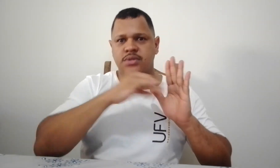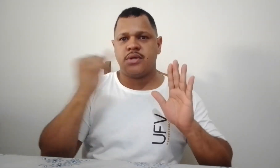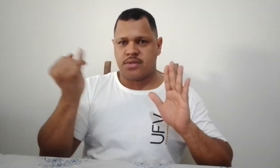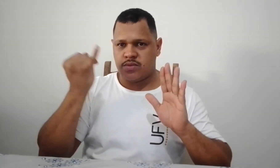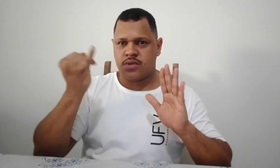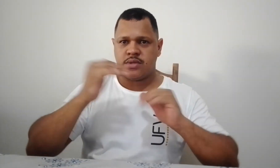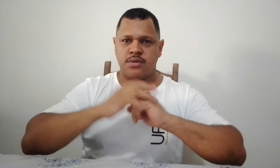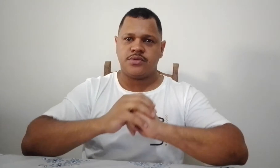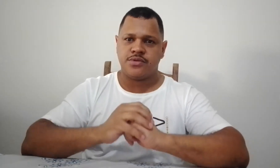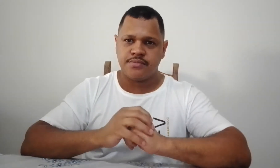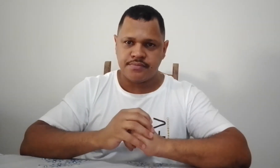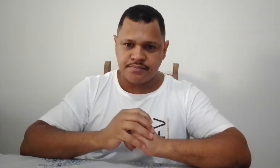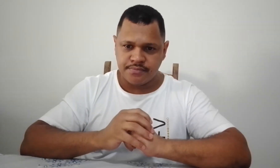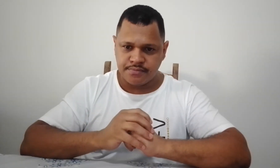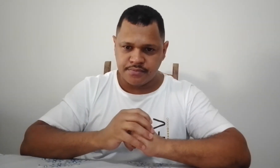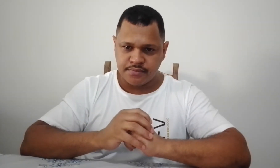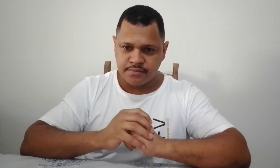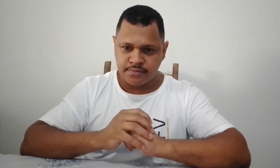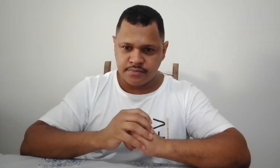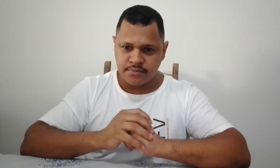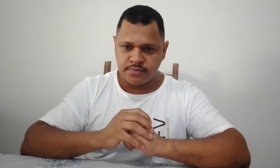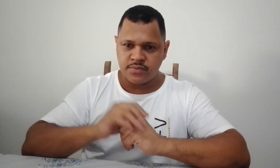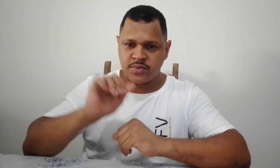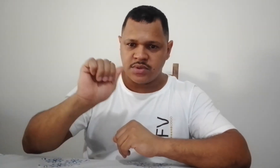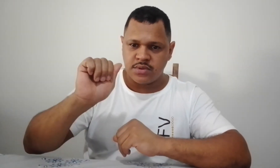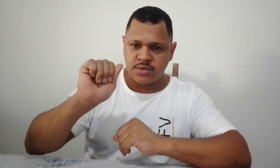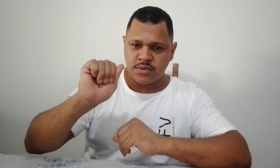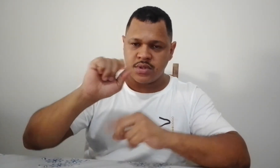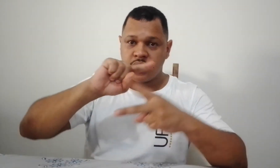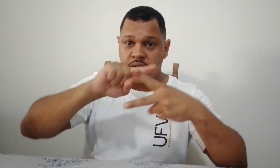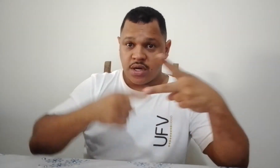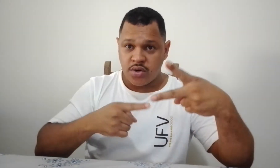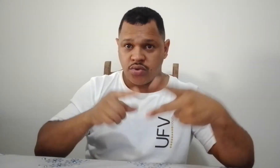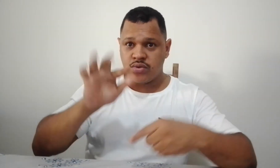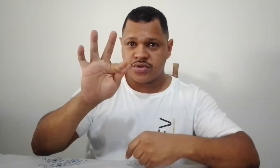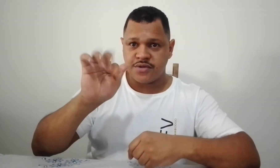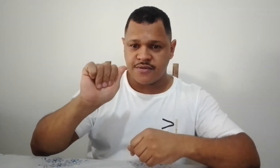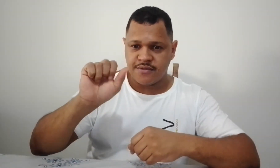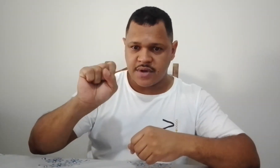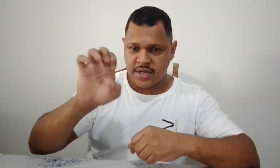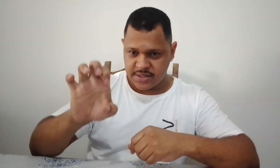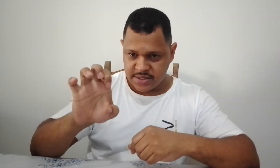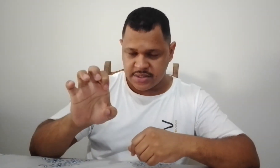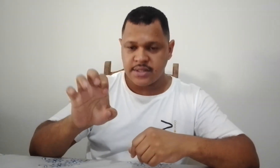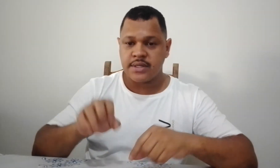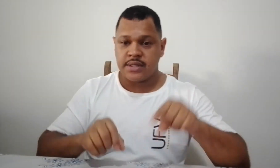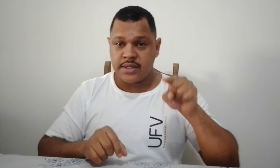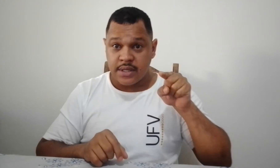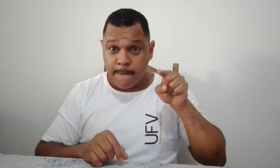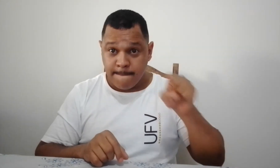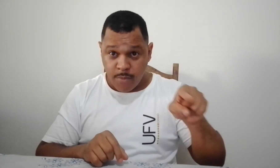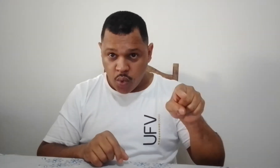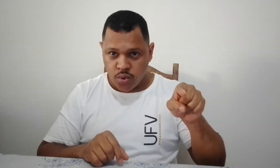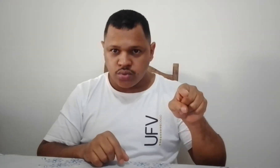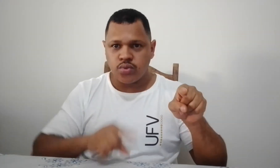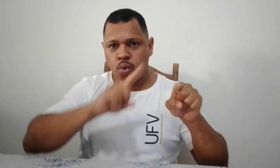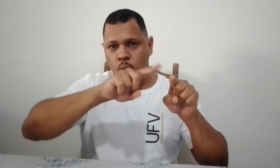fase e a diferença de fase. O ângulo de fase é a diferença entre o ponto inicial de uma forma de onda e o